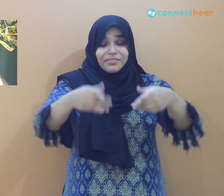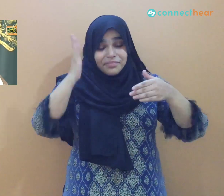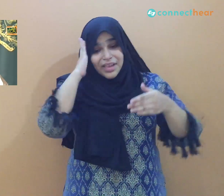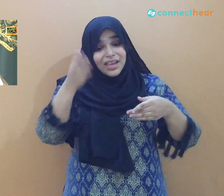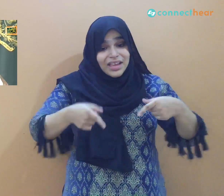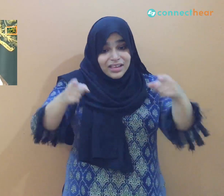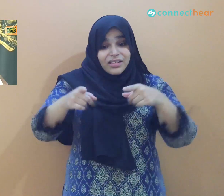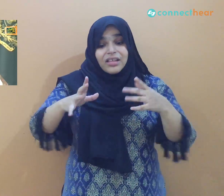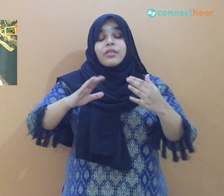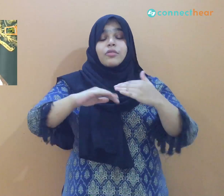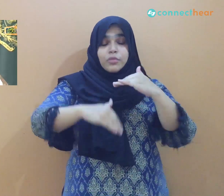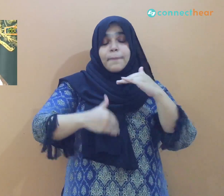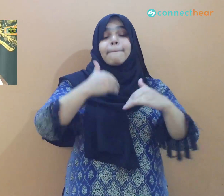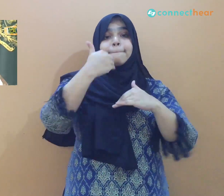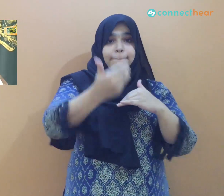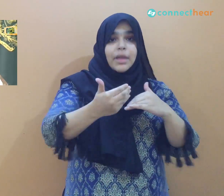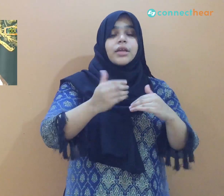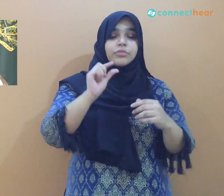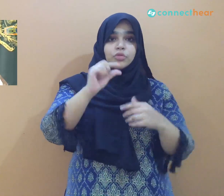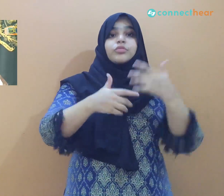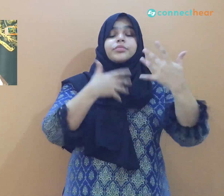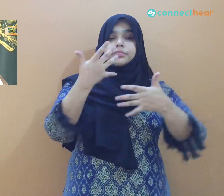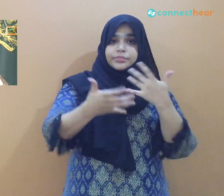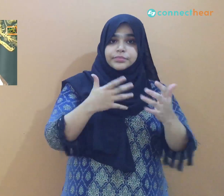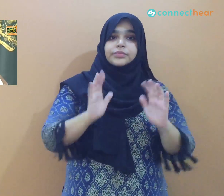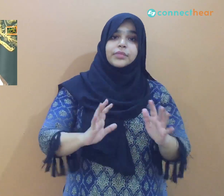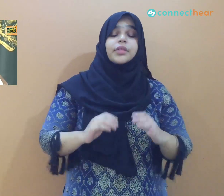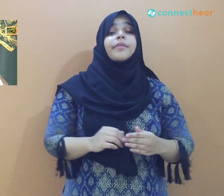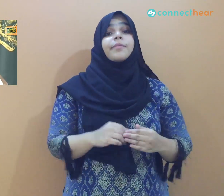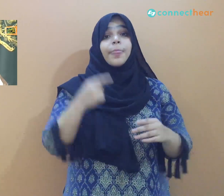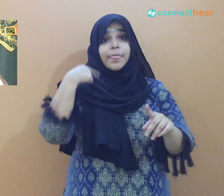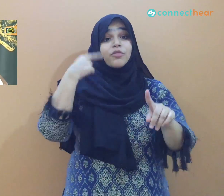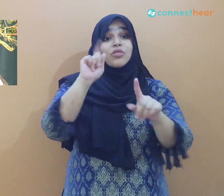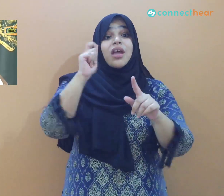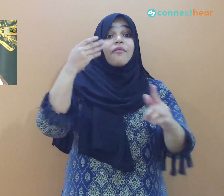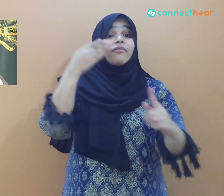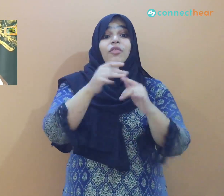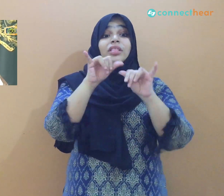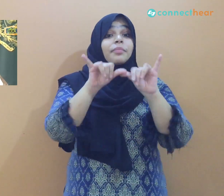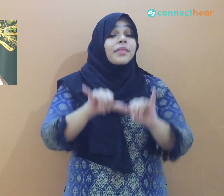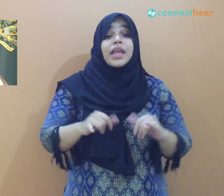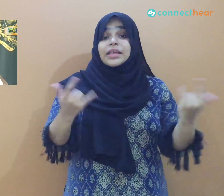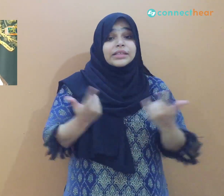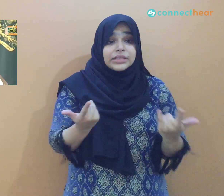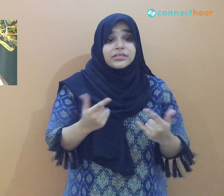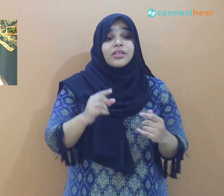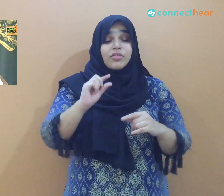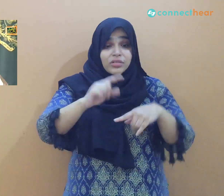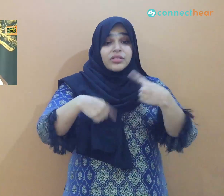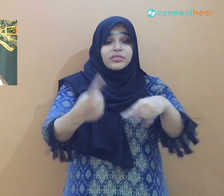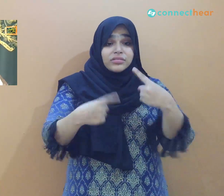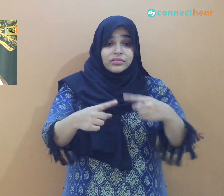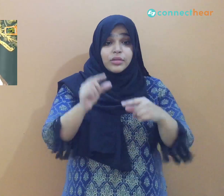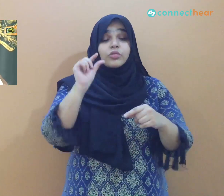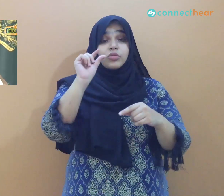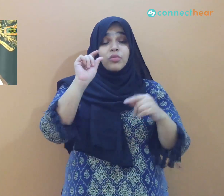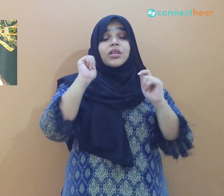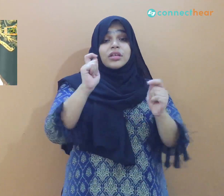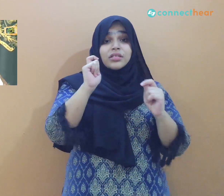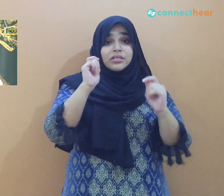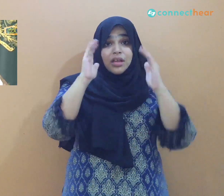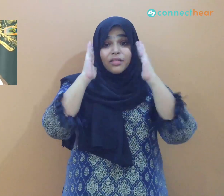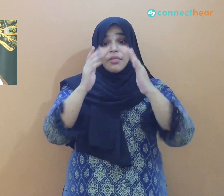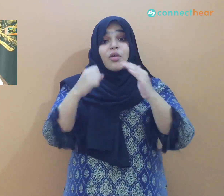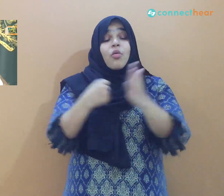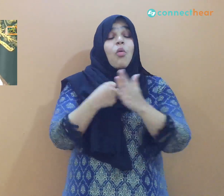وہ بھی بعد میں آپ کو ڈاکٹر ظفر بتائیں گے کہ اس کے لیے ہم کیا کیا تیاریاں کر رہے ہیں, مسلسل اپنی کیپیسٹی بڑھانے کی کیا